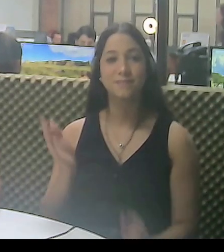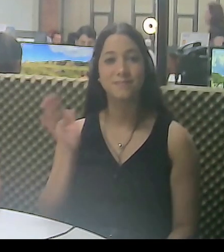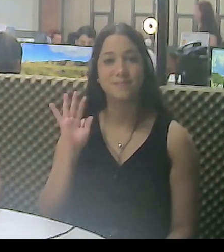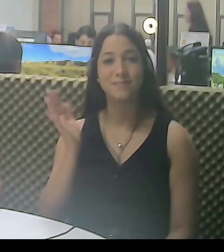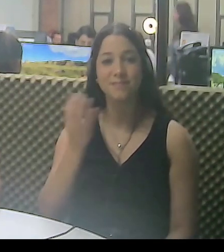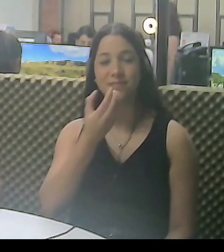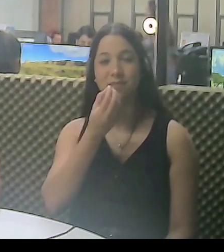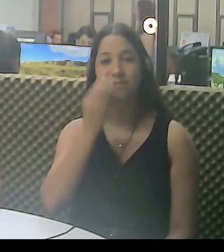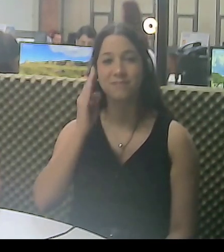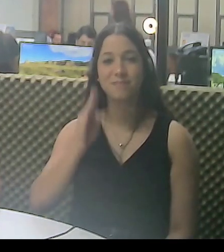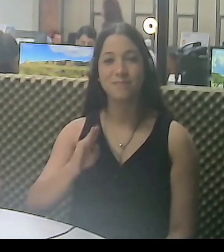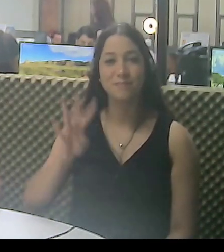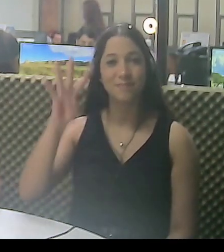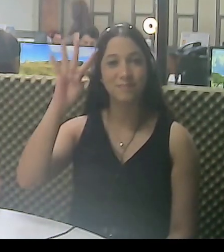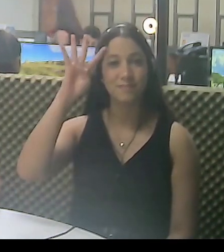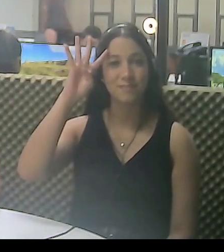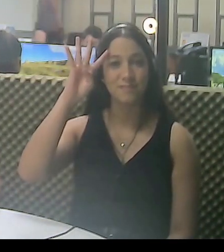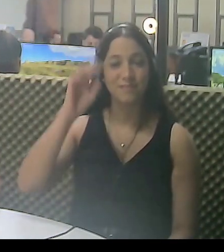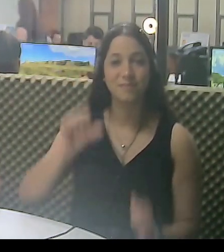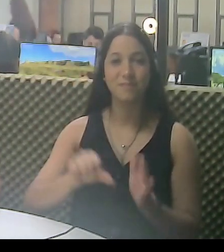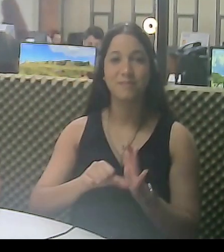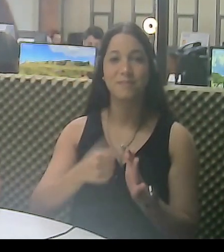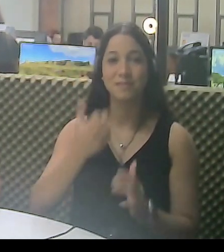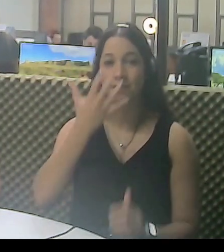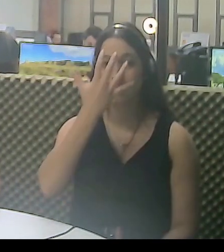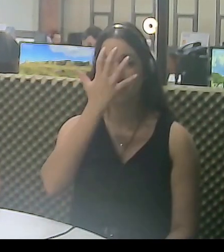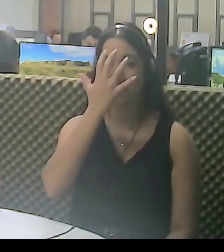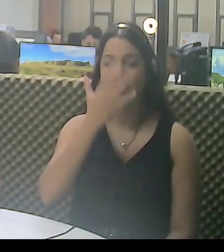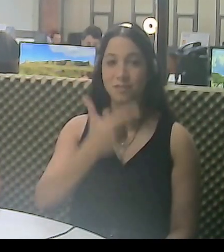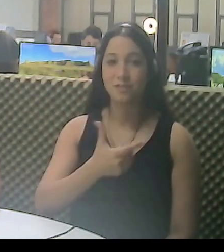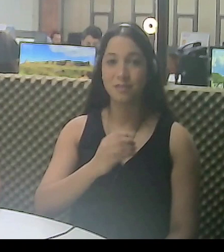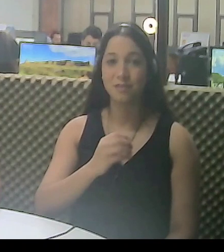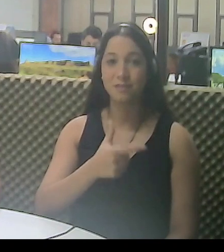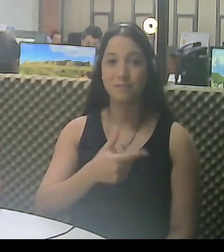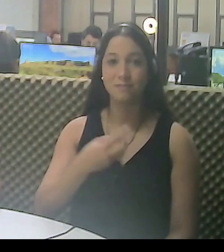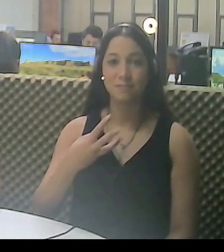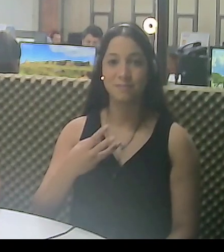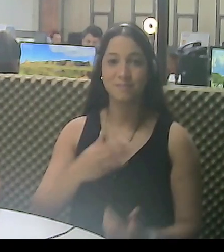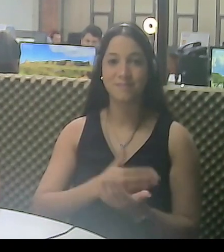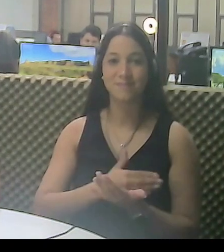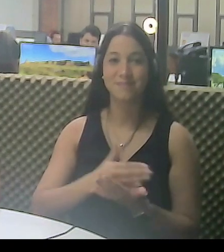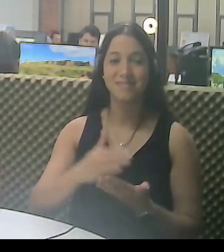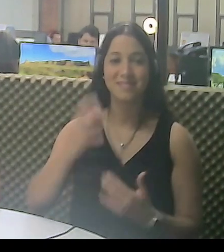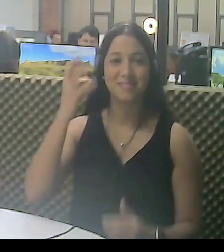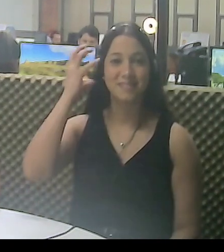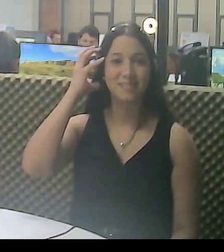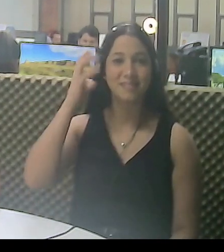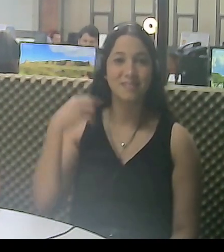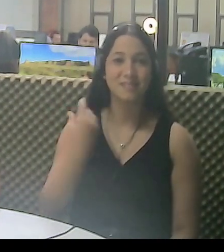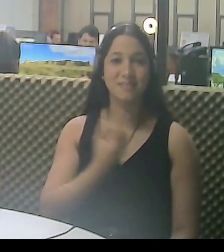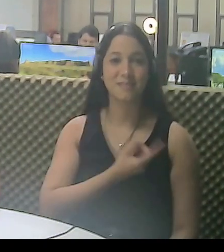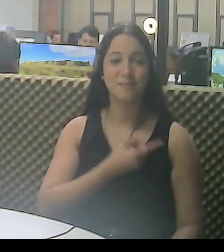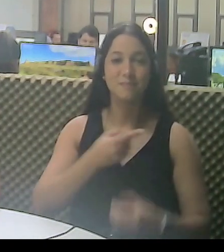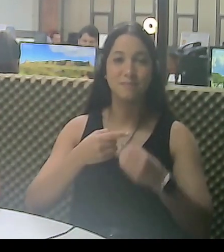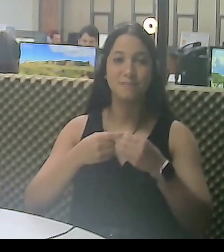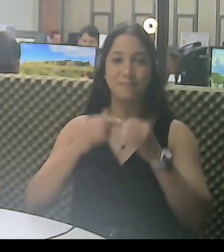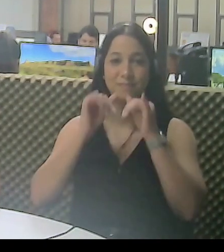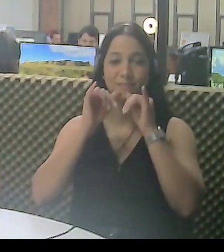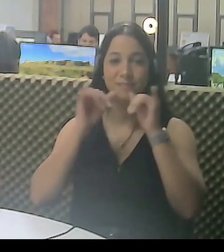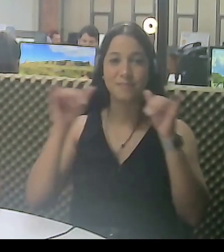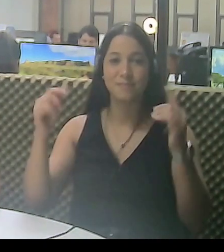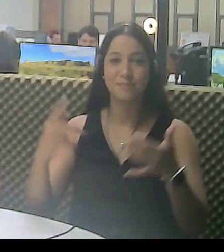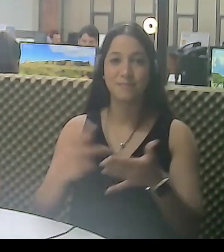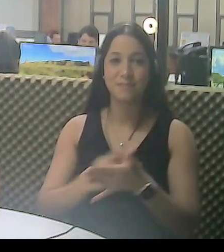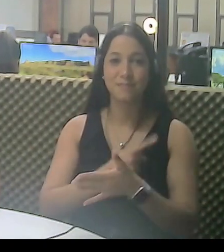Olá, boa tarde. Hoje é quarta-feira, dia 1º de fevereiro de 2023. Está no ar a Rádio Nossa Cidade com um boletim de notícias sobre o